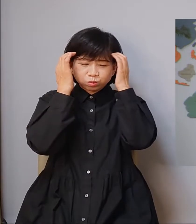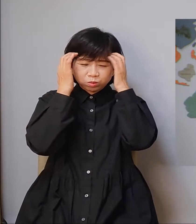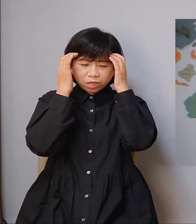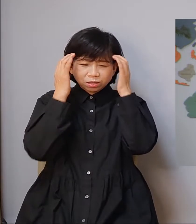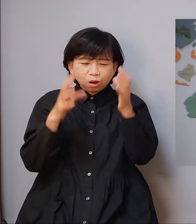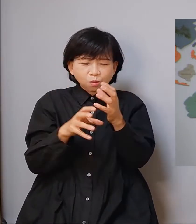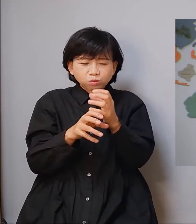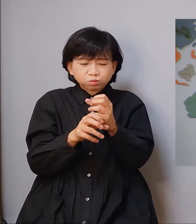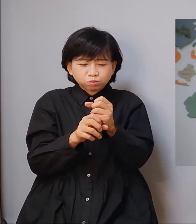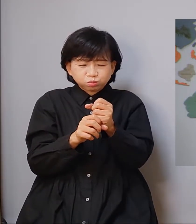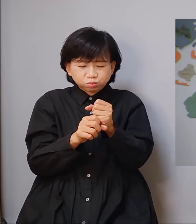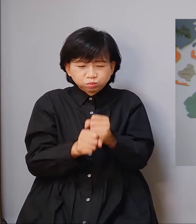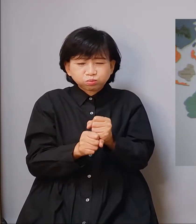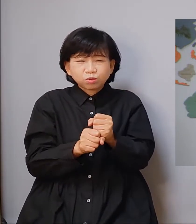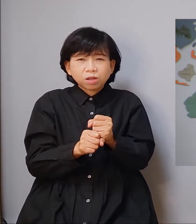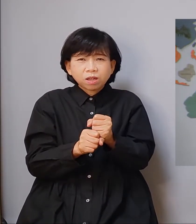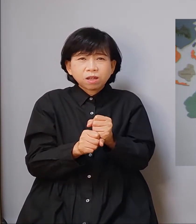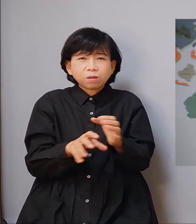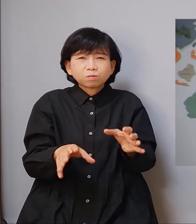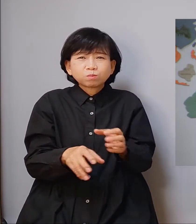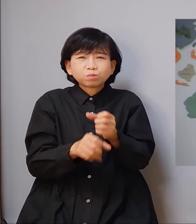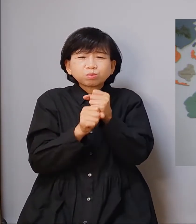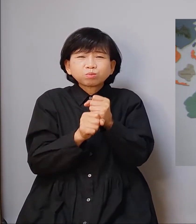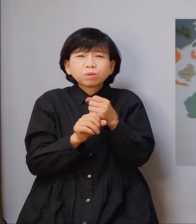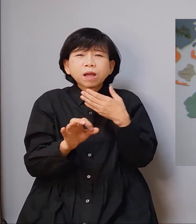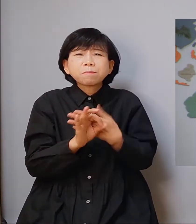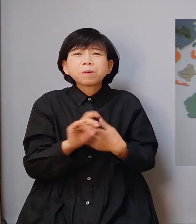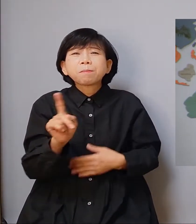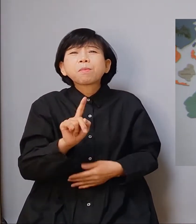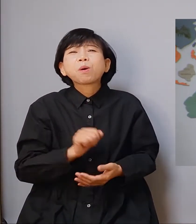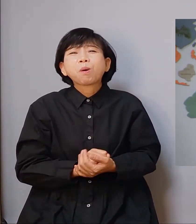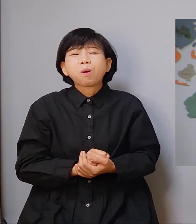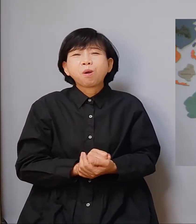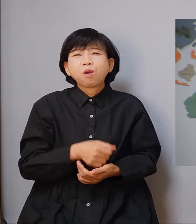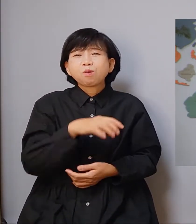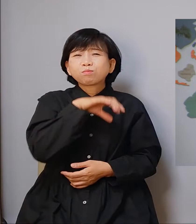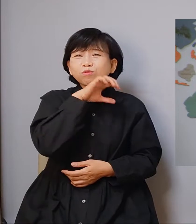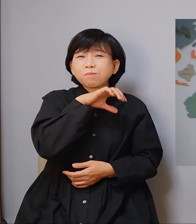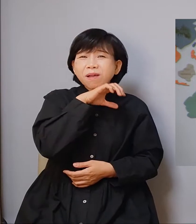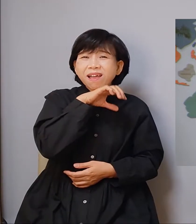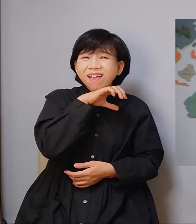누르면 불평, 불만이 쏟아져 나올까요? 아니면